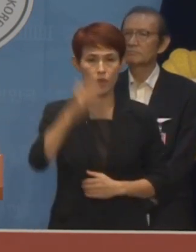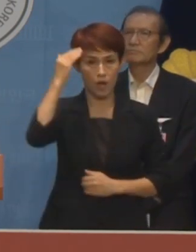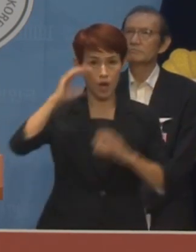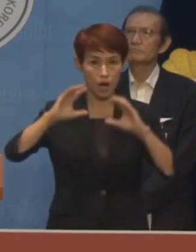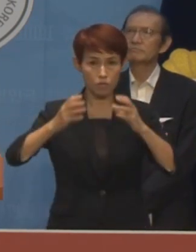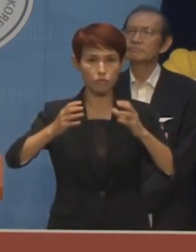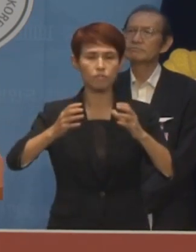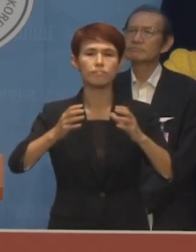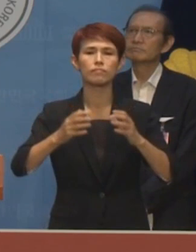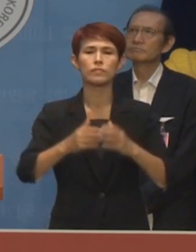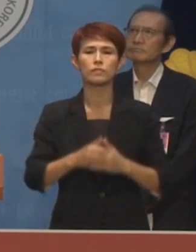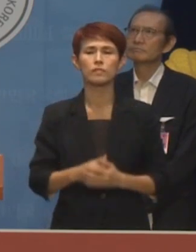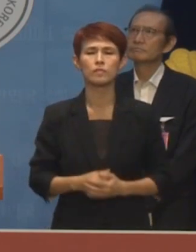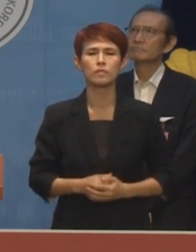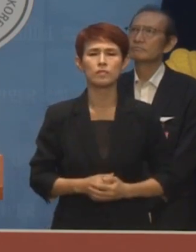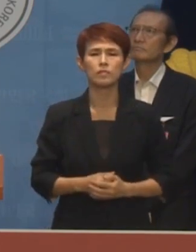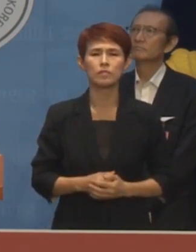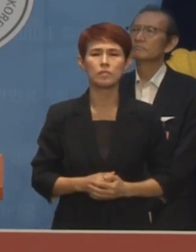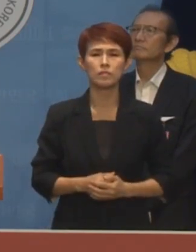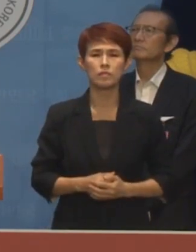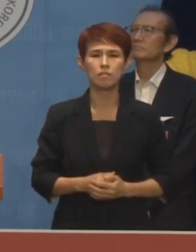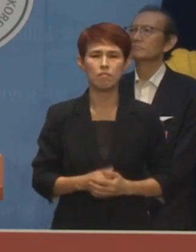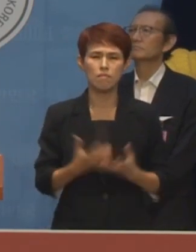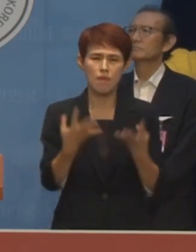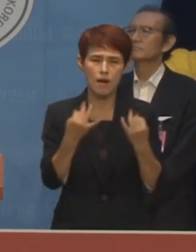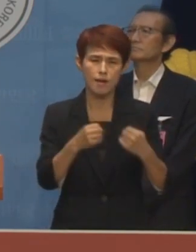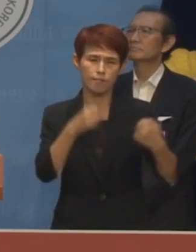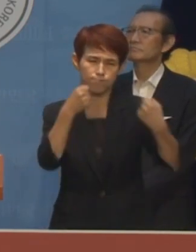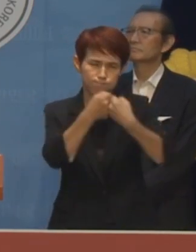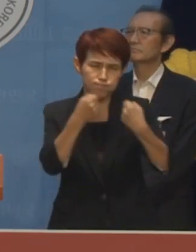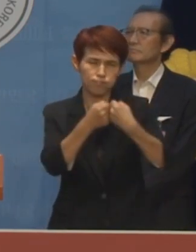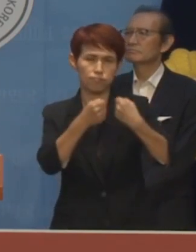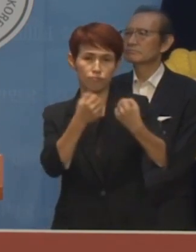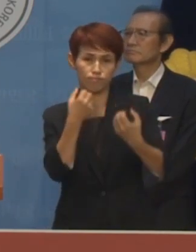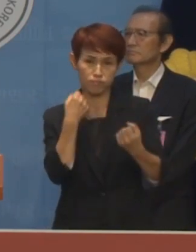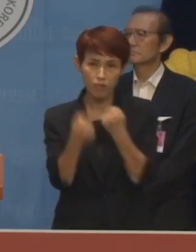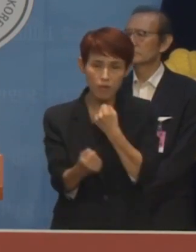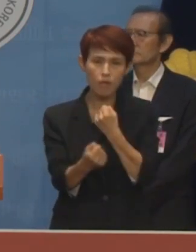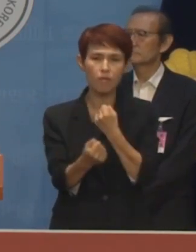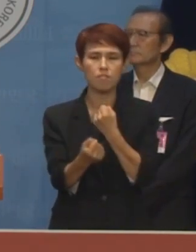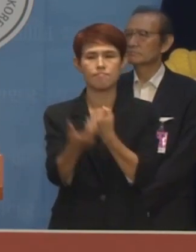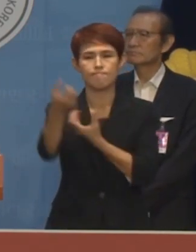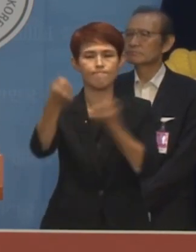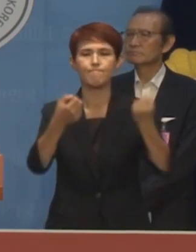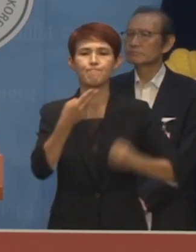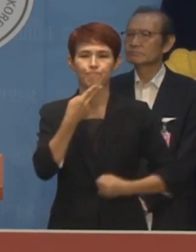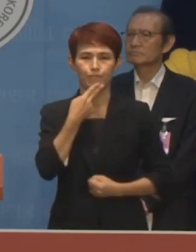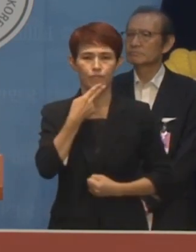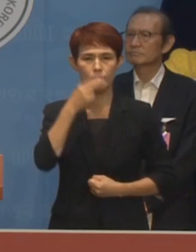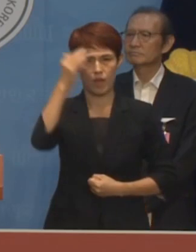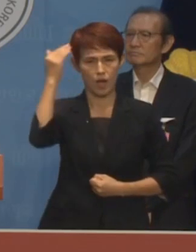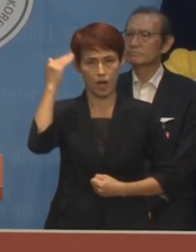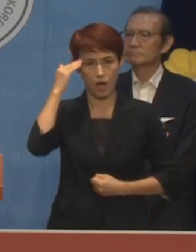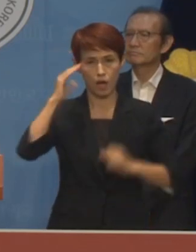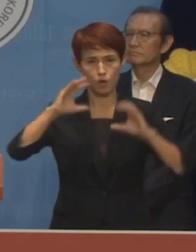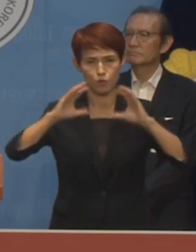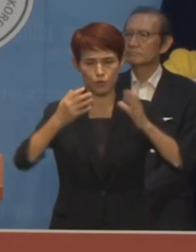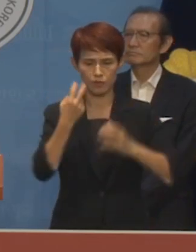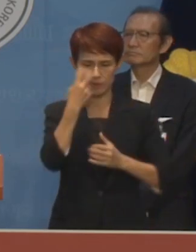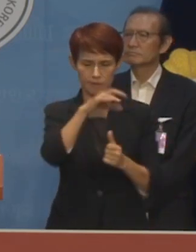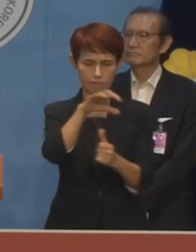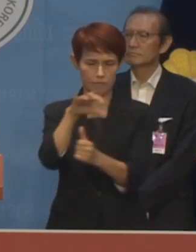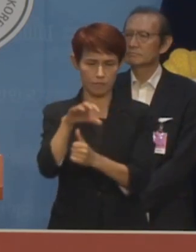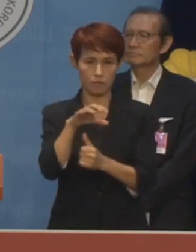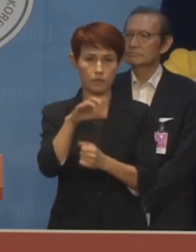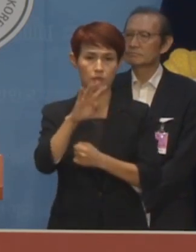국가 형성으로 이어오는 동안 수많은 투쟁 역사 속에서도 분산되지 않고 우리 금수강산을 사수하며